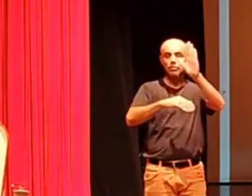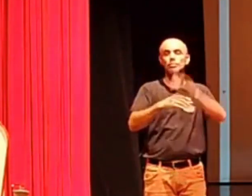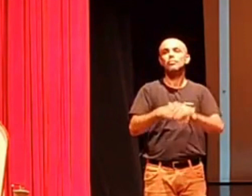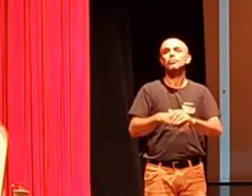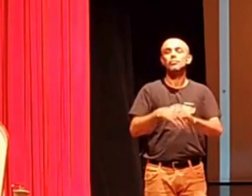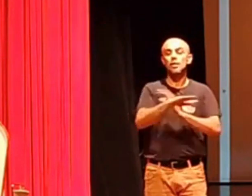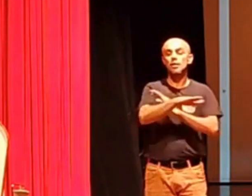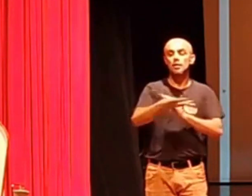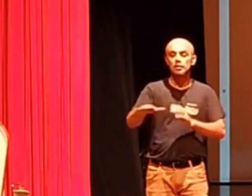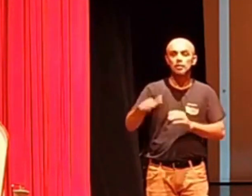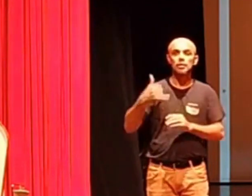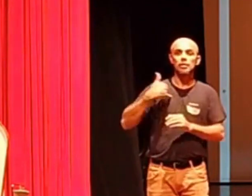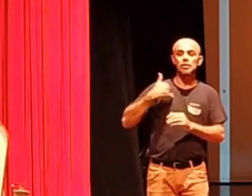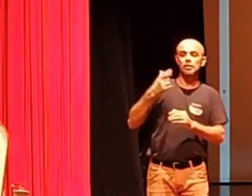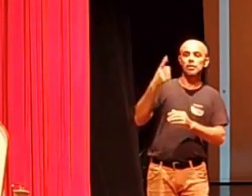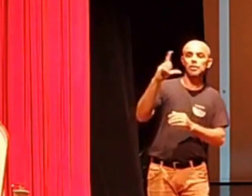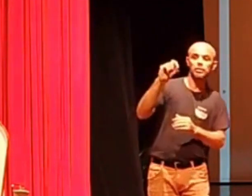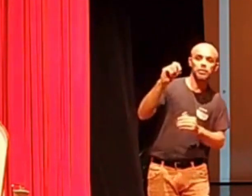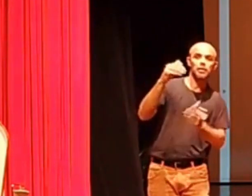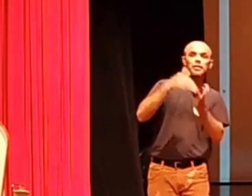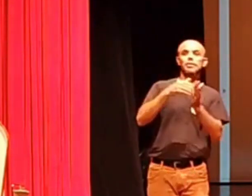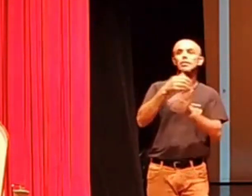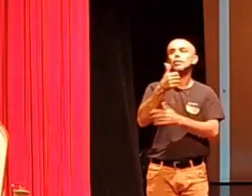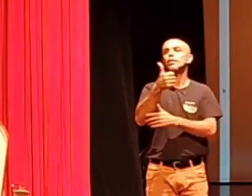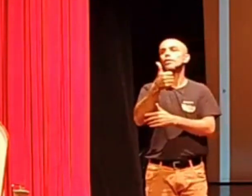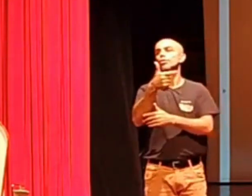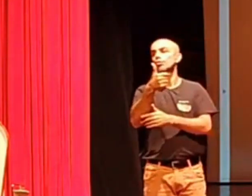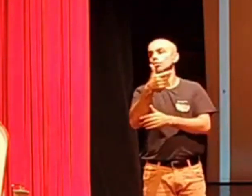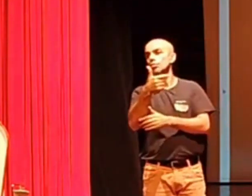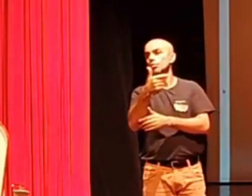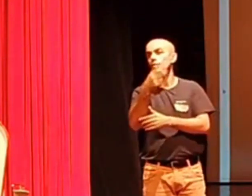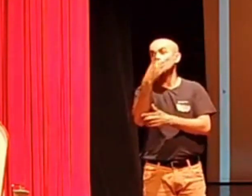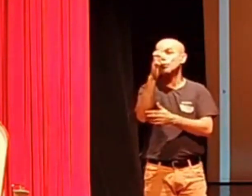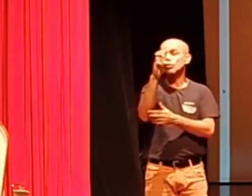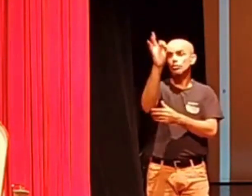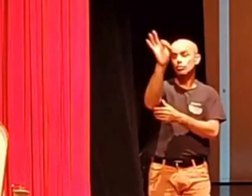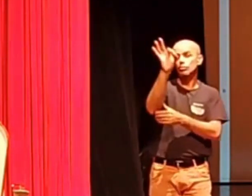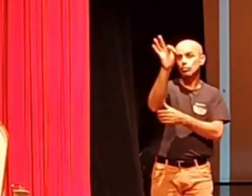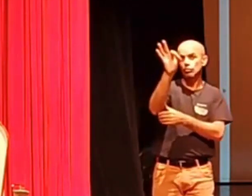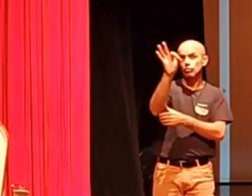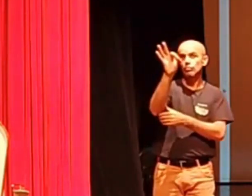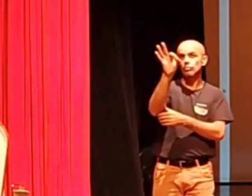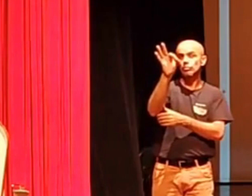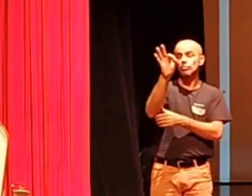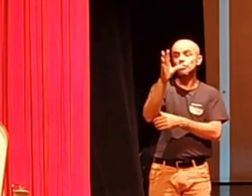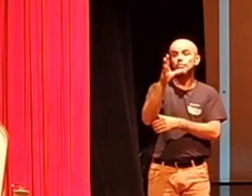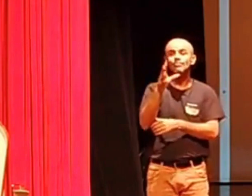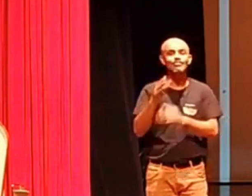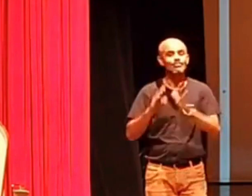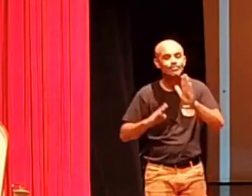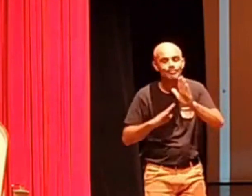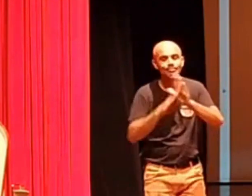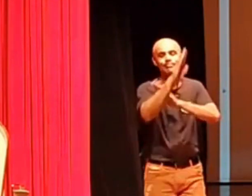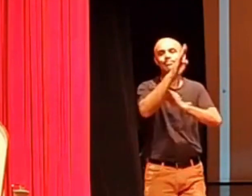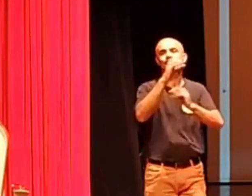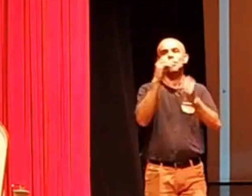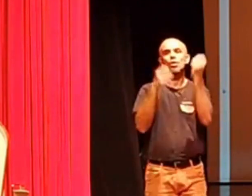uma criança que tenha de 10 a 12 anos tem 25% de chances de progredir.